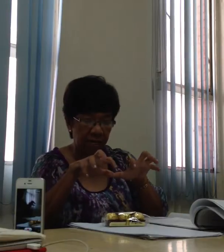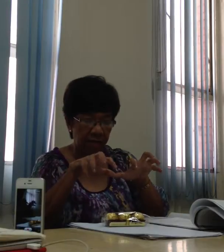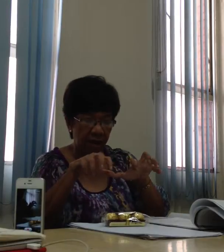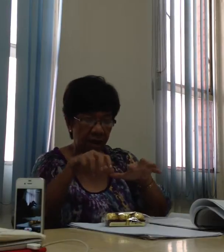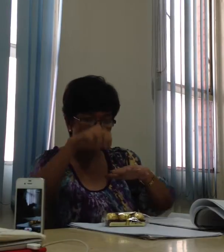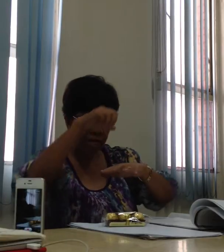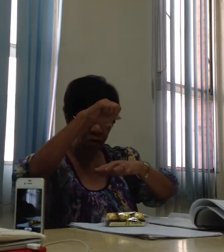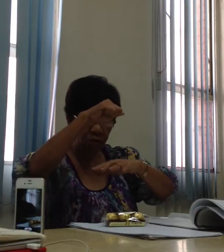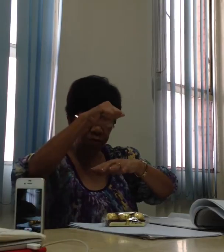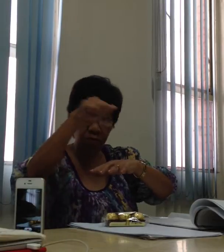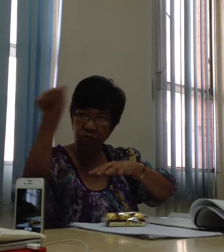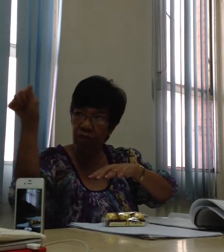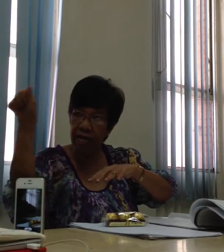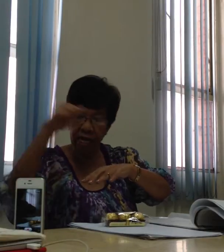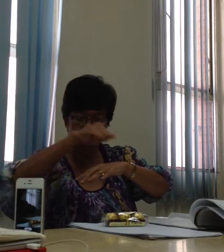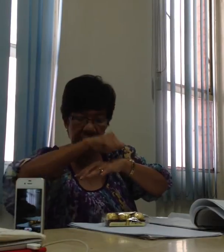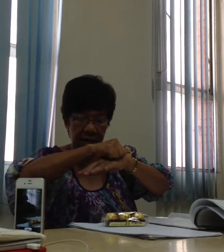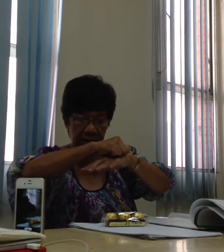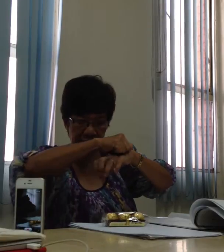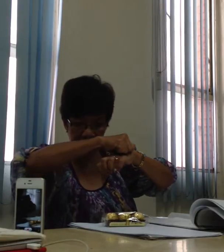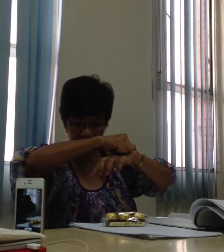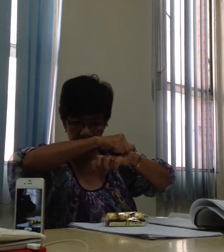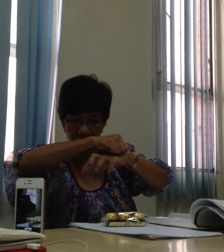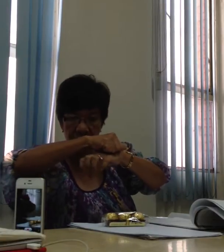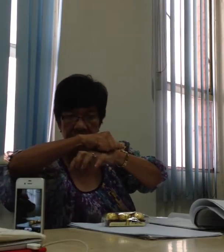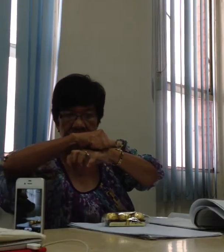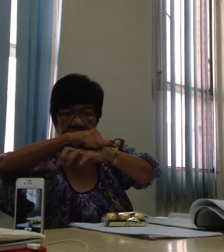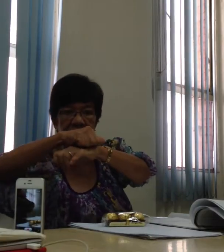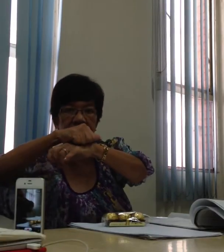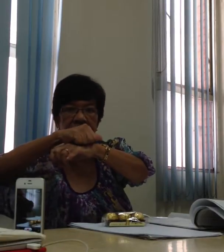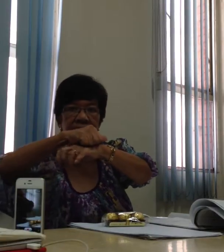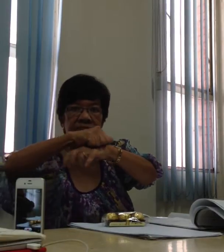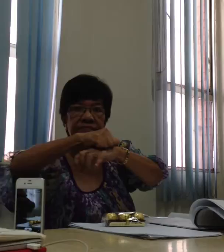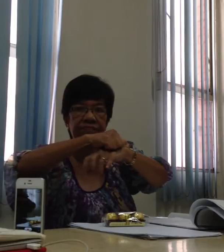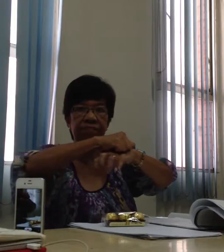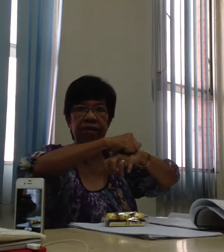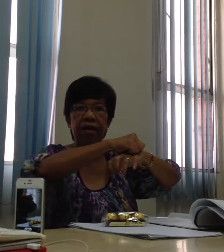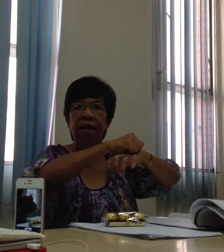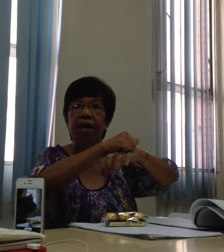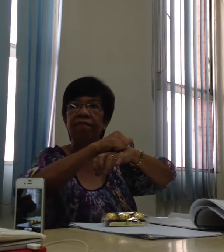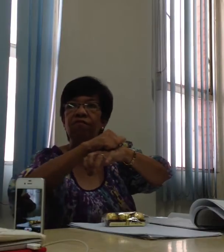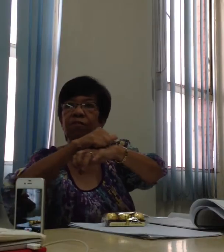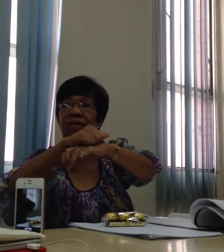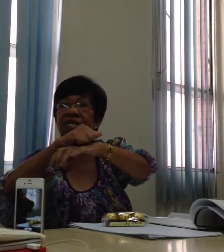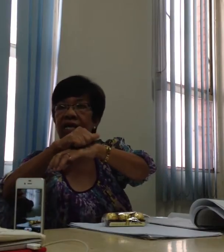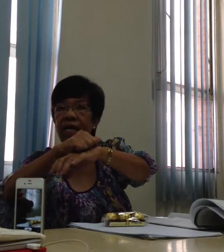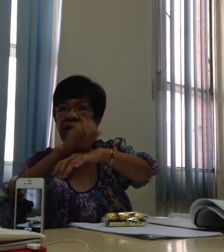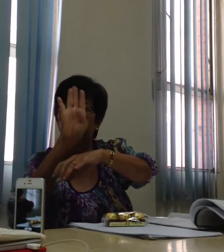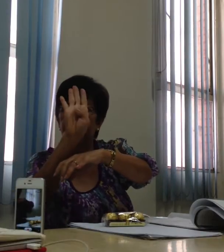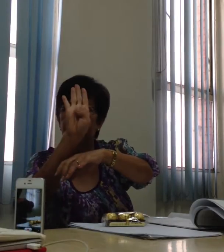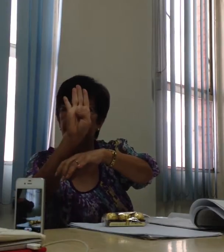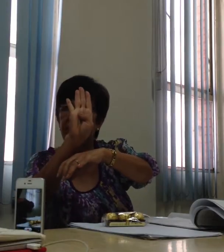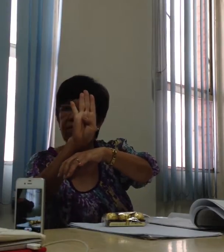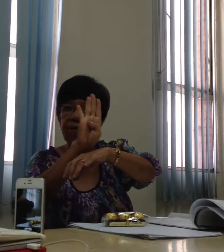diba? Now, put A there. That's your ant. And more beetle, there may